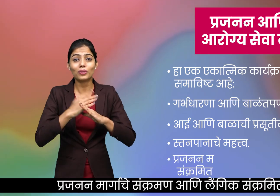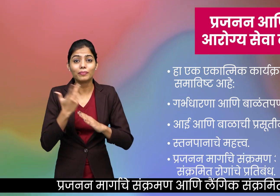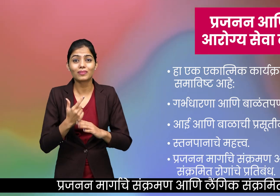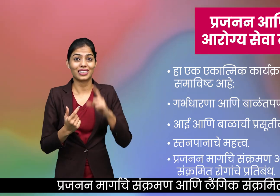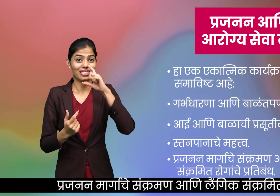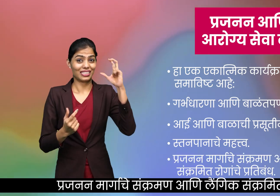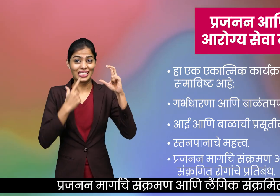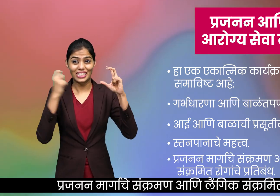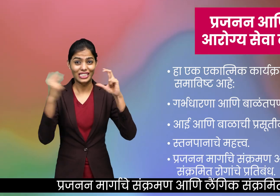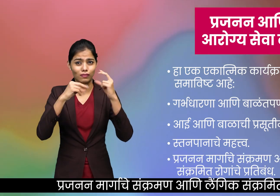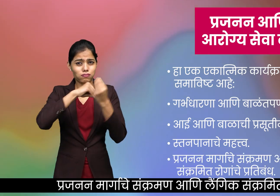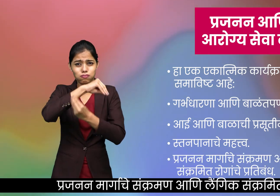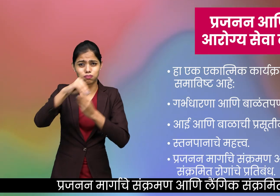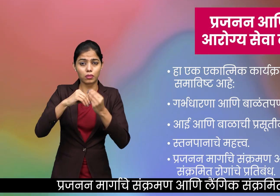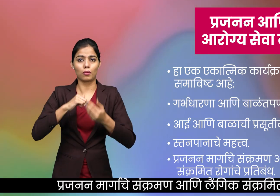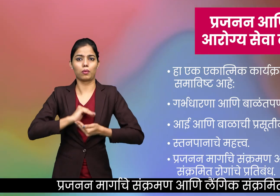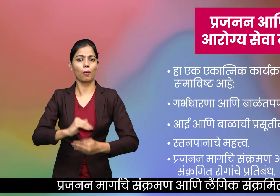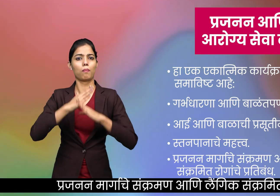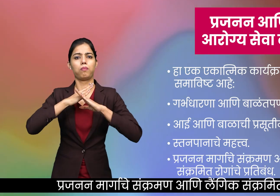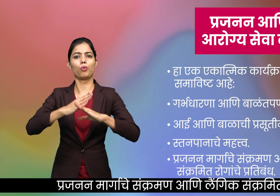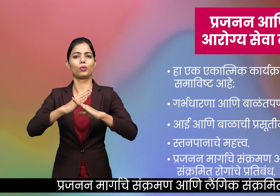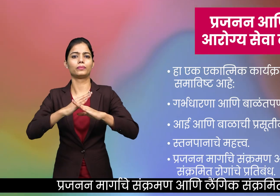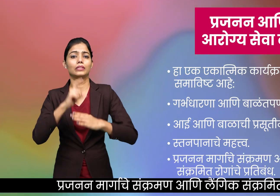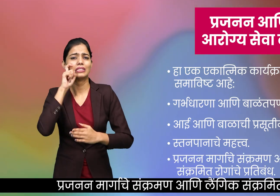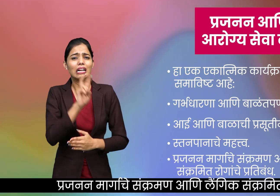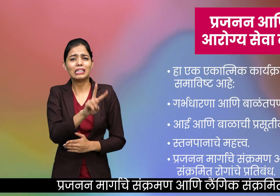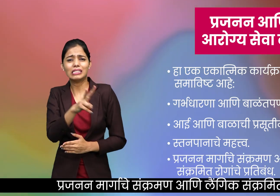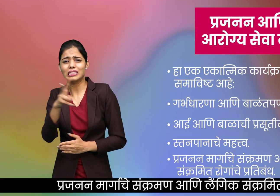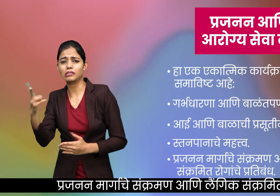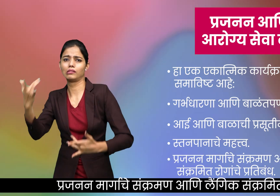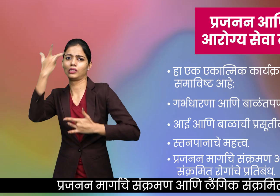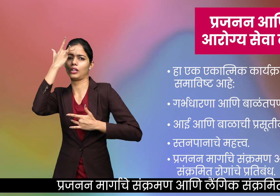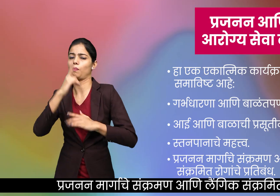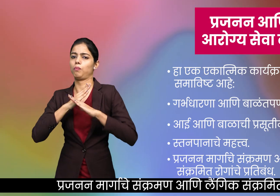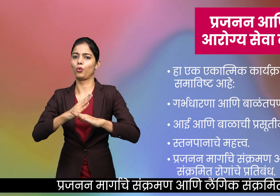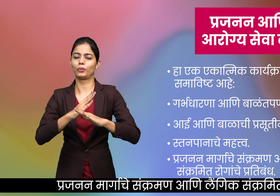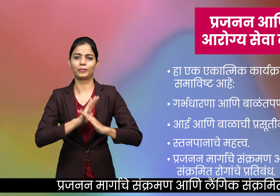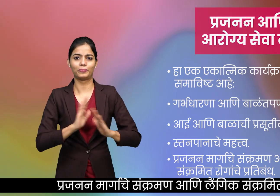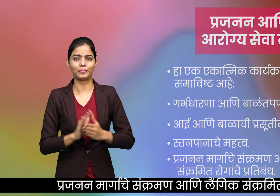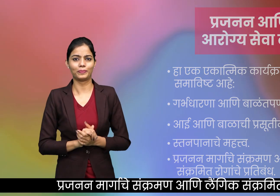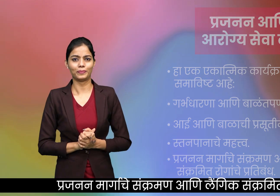प्रजनन मार्गाचे संक्रमण आणि लैंगिक संक्रमित रोगांचे प्रतिबंध.